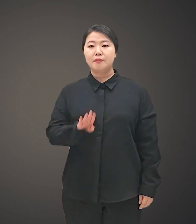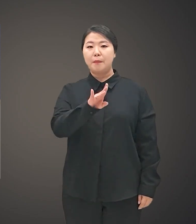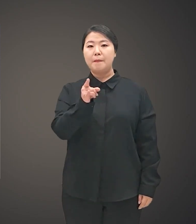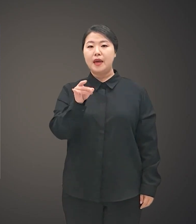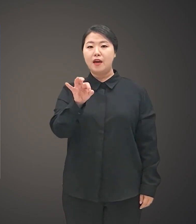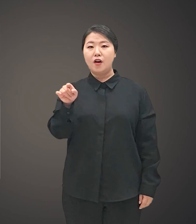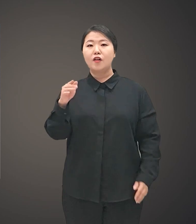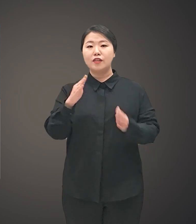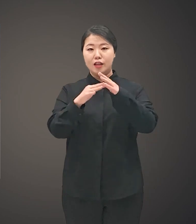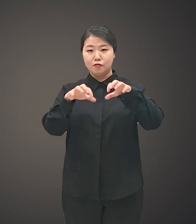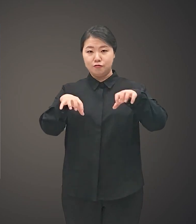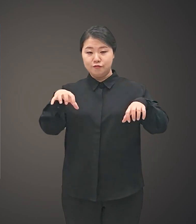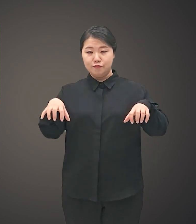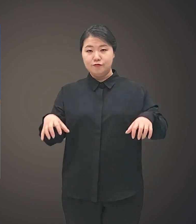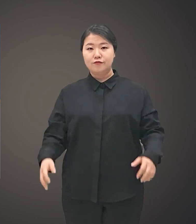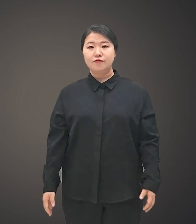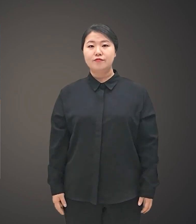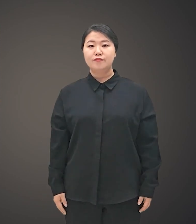베어타운.